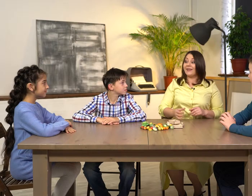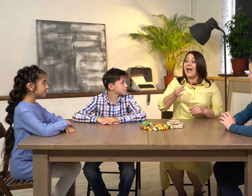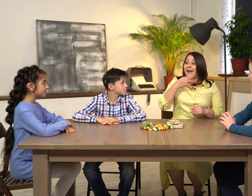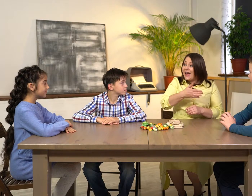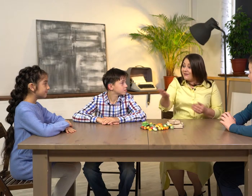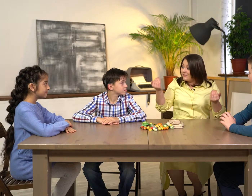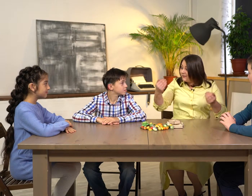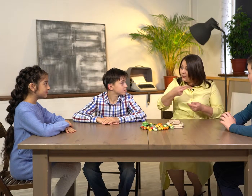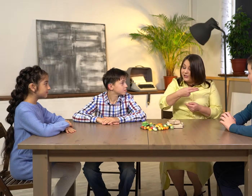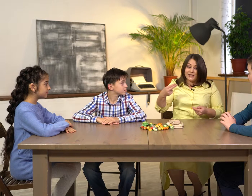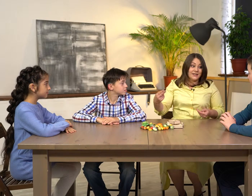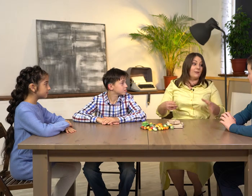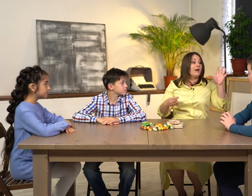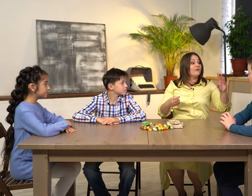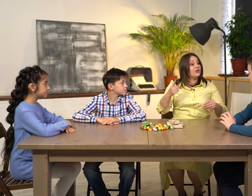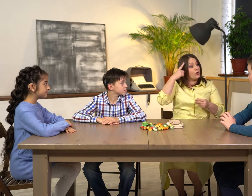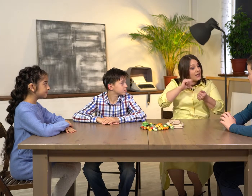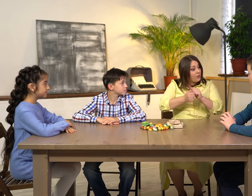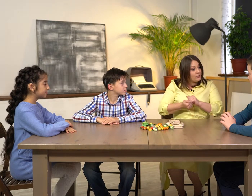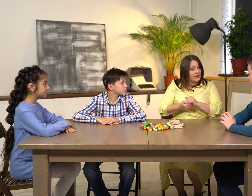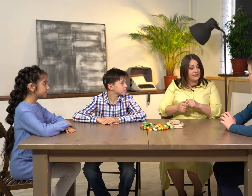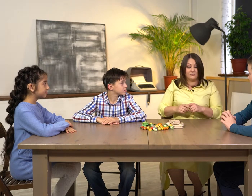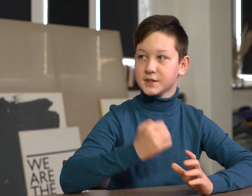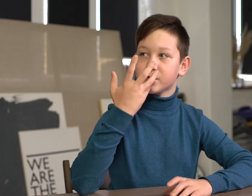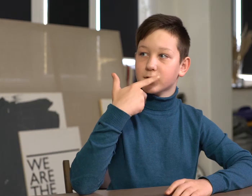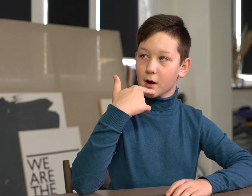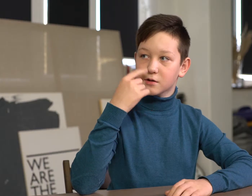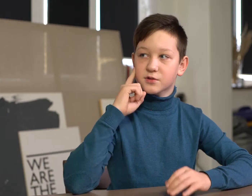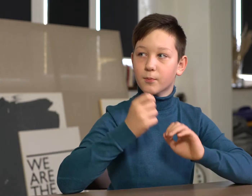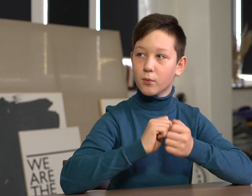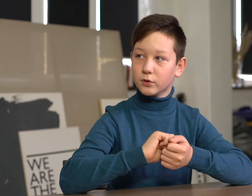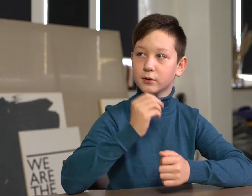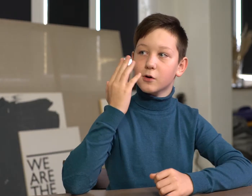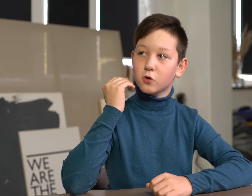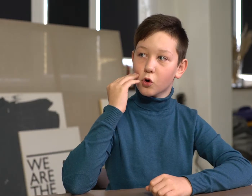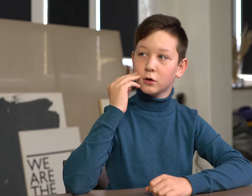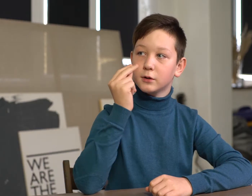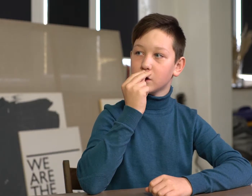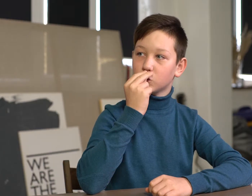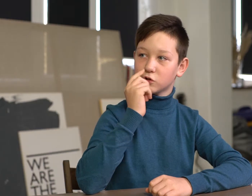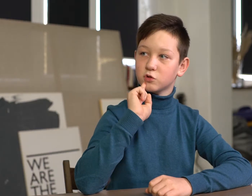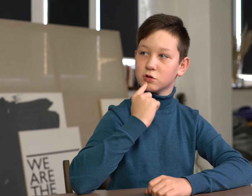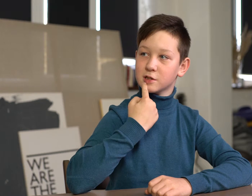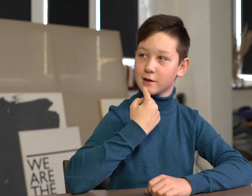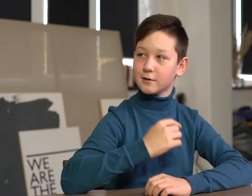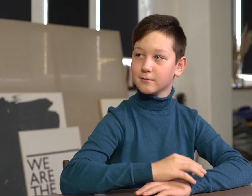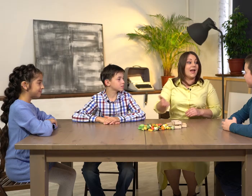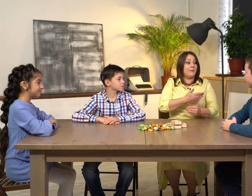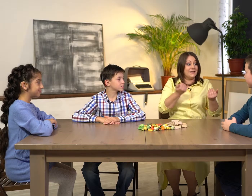Как вам сегодняшняя тема? Все запомнили? Цвета запомнить легко. Еду сложнее. Мы